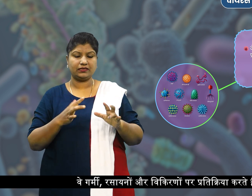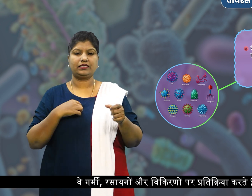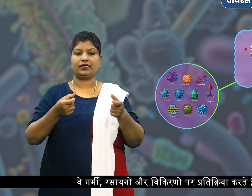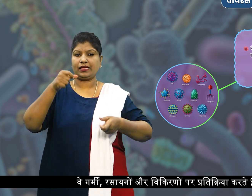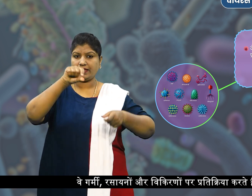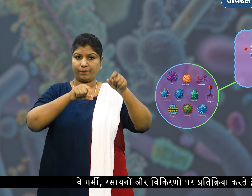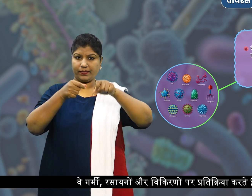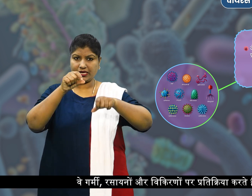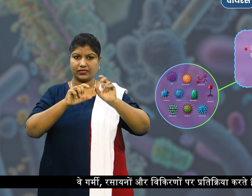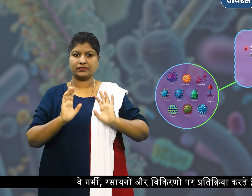हैं।